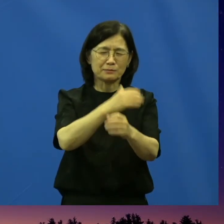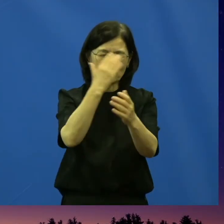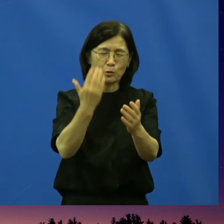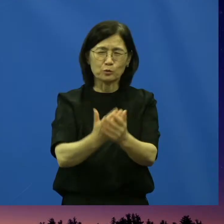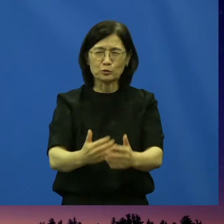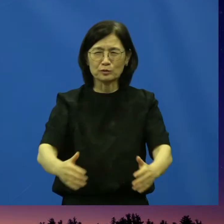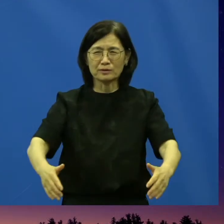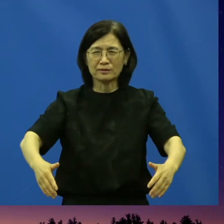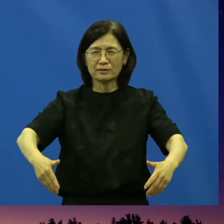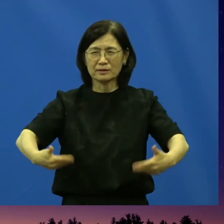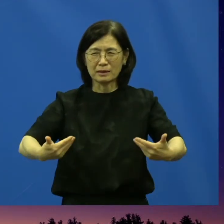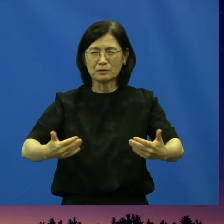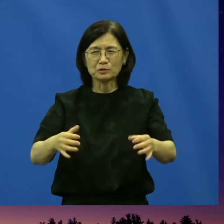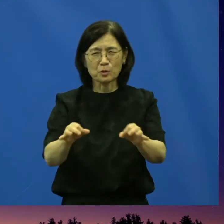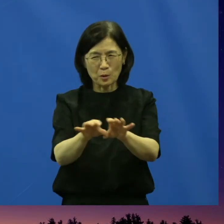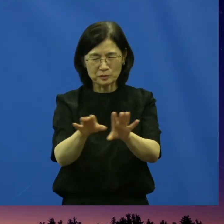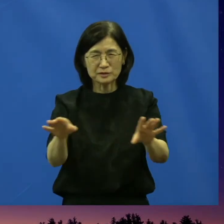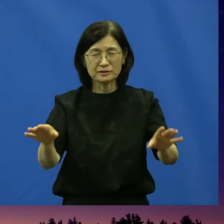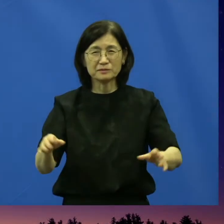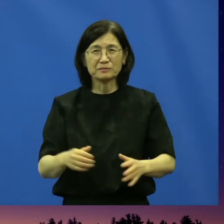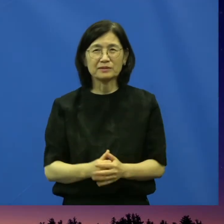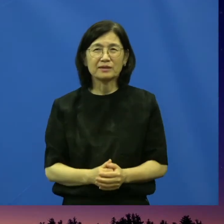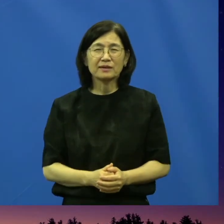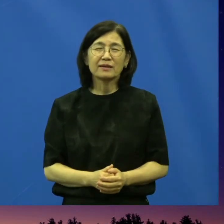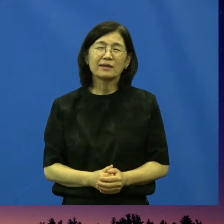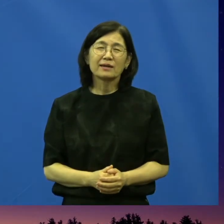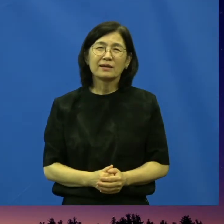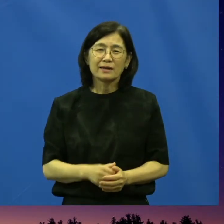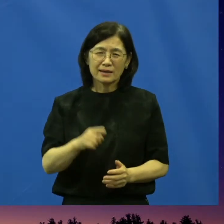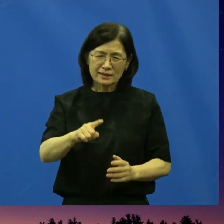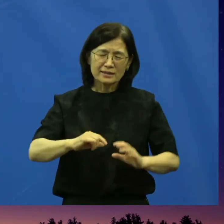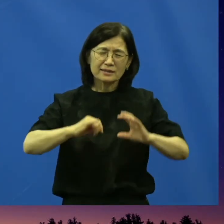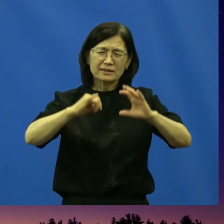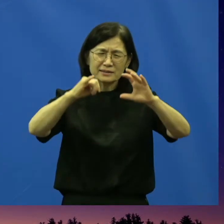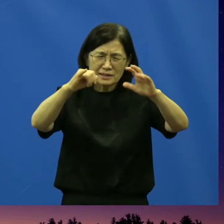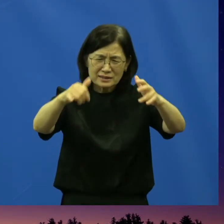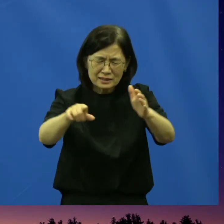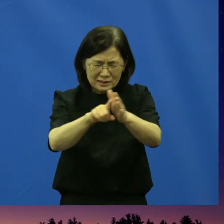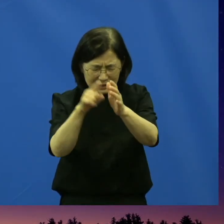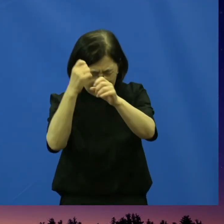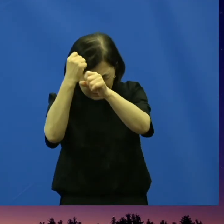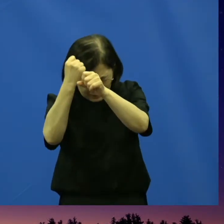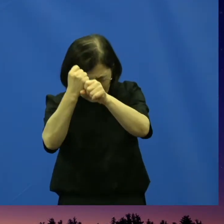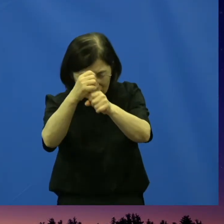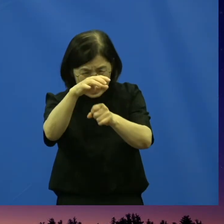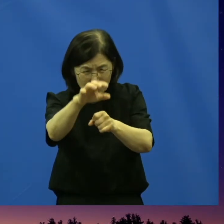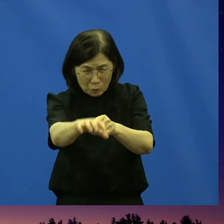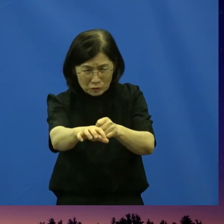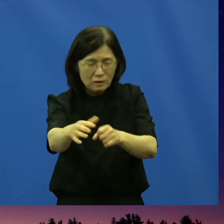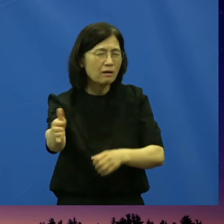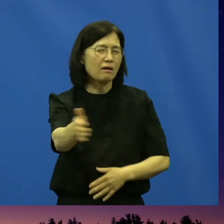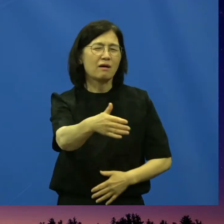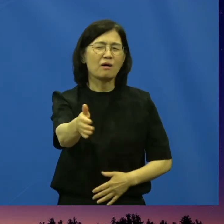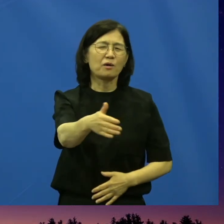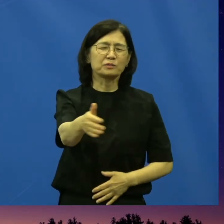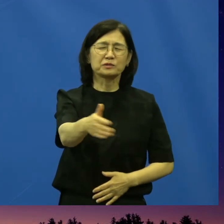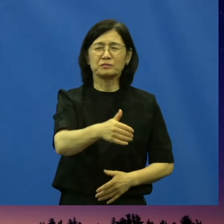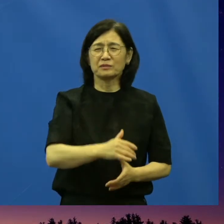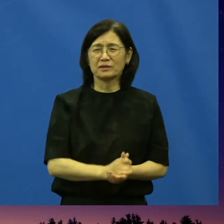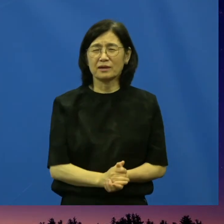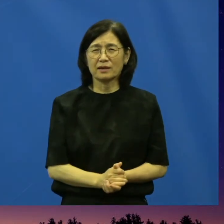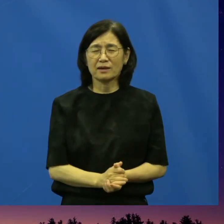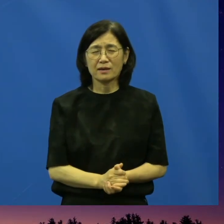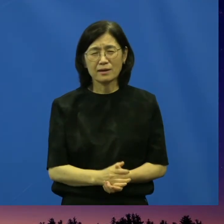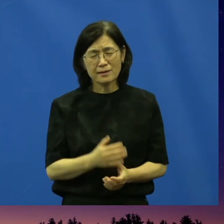그러니까 인생의 짐이 가벼울 리가, 우리가 기댈 수 있는 사람이 없어요. 그러니까 우리가 무거우니까 누군가의 도움을 좀 받고 싶은데